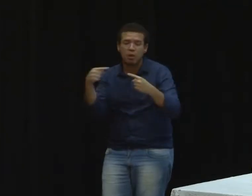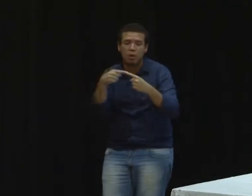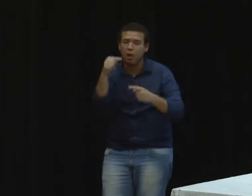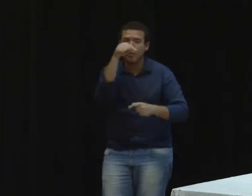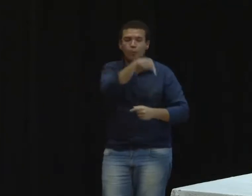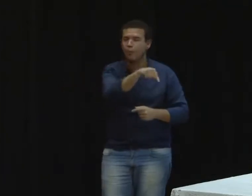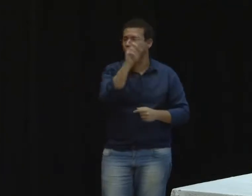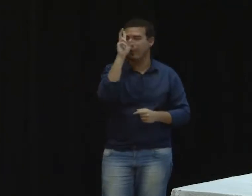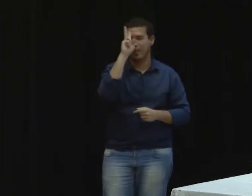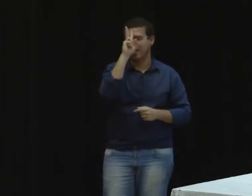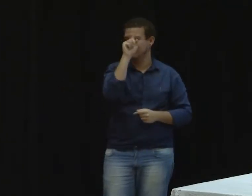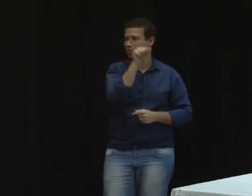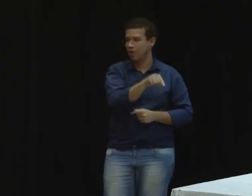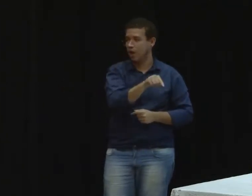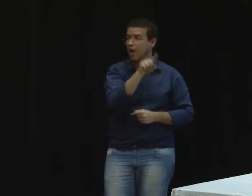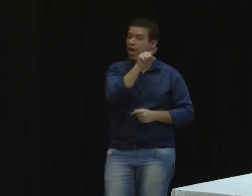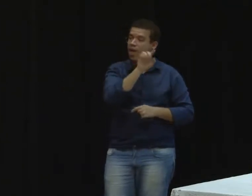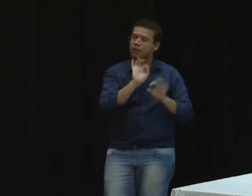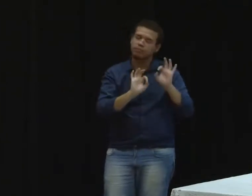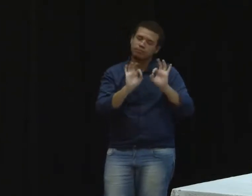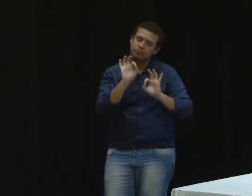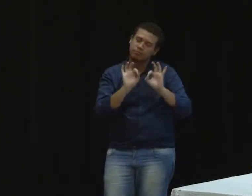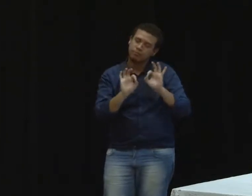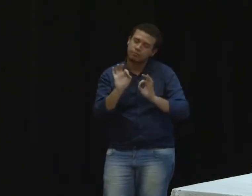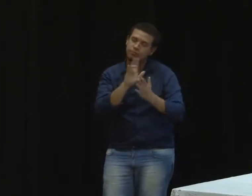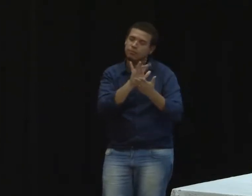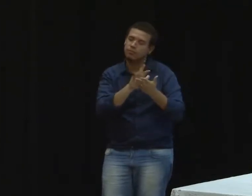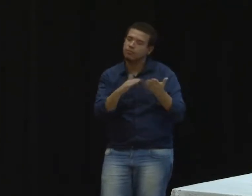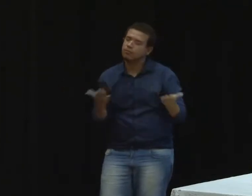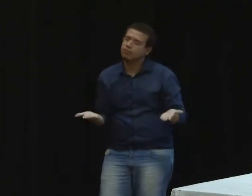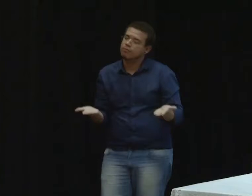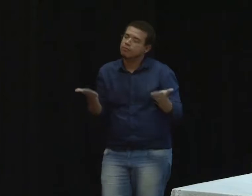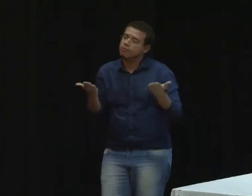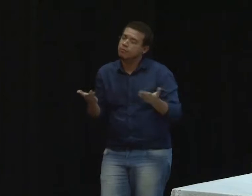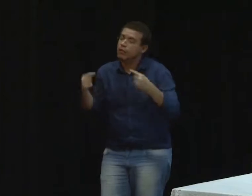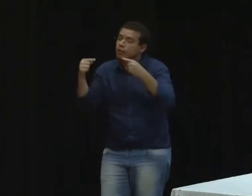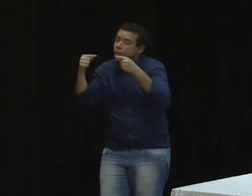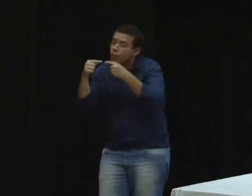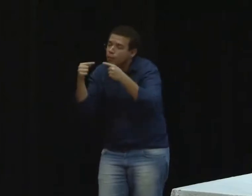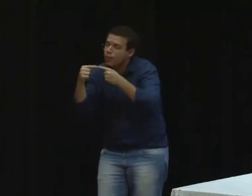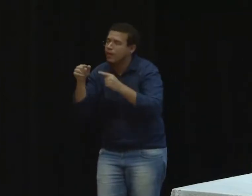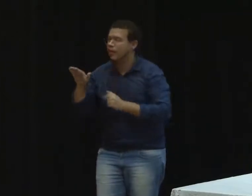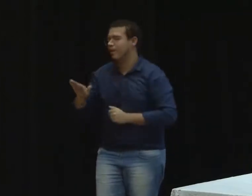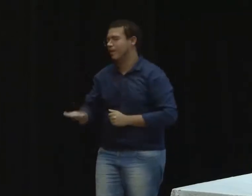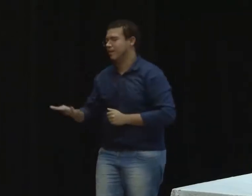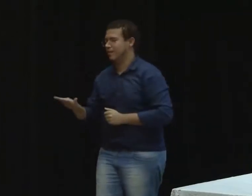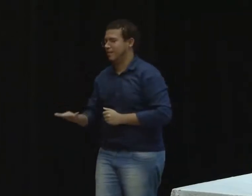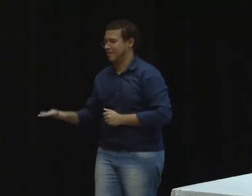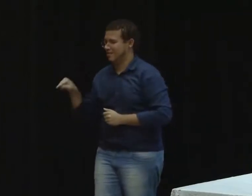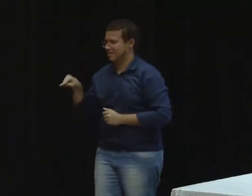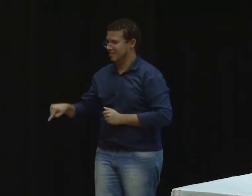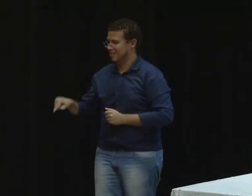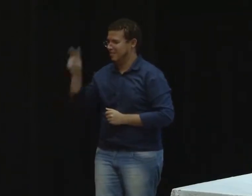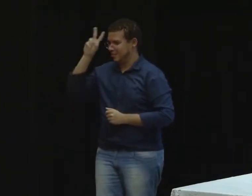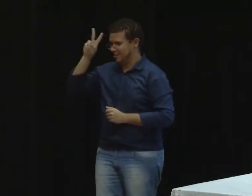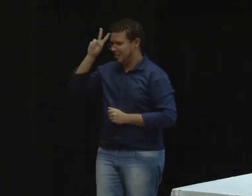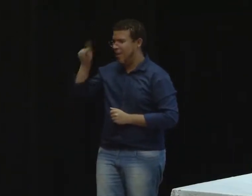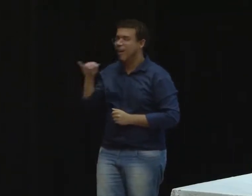Então, foram percebendo que não era adequado, e então houve uma adaptação para tornar as histórias mais leves e mais